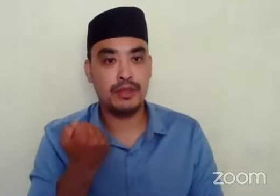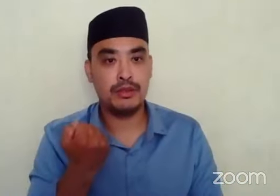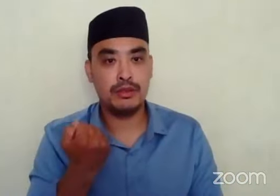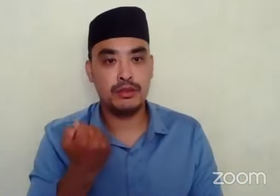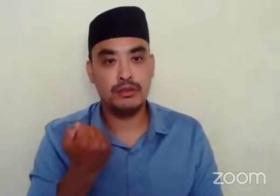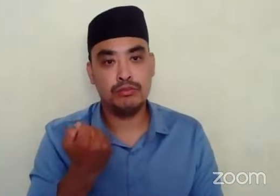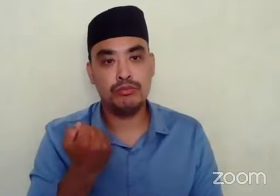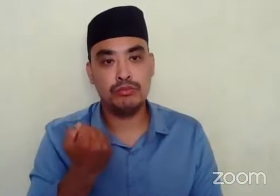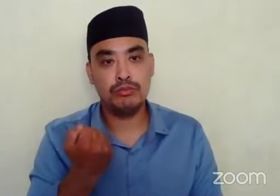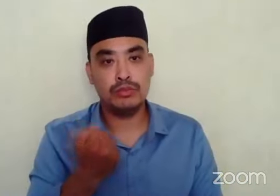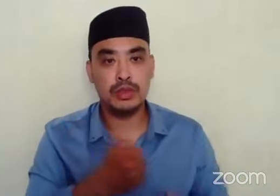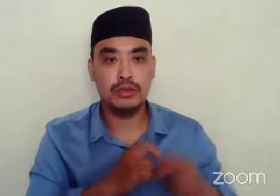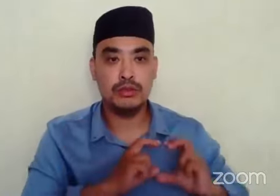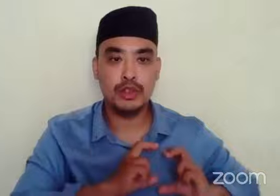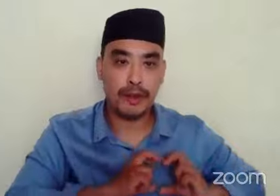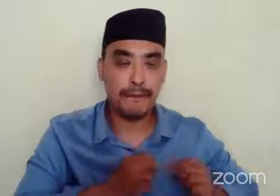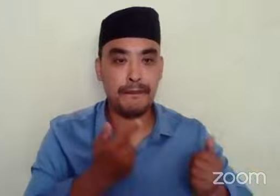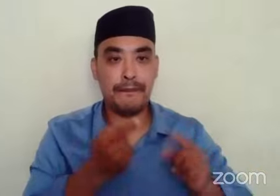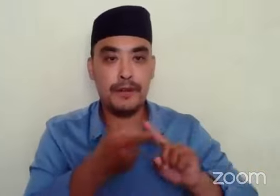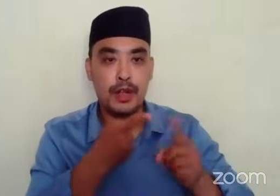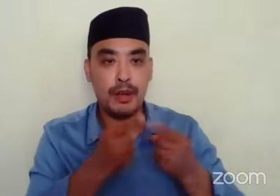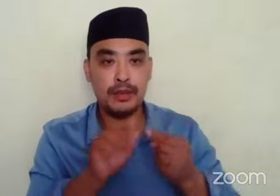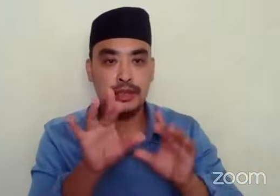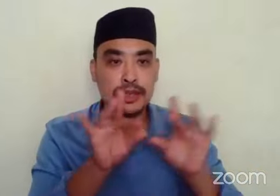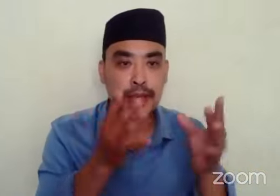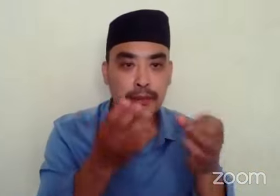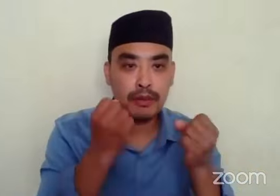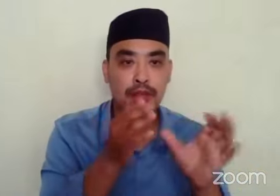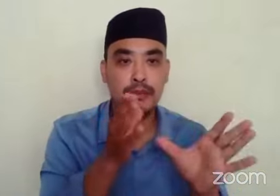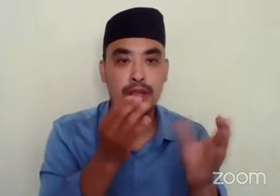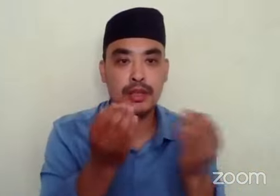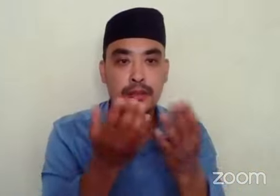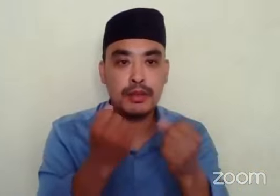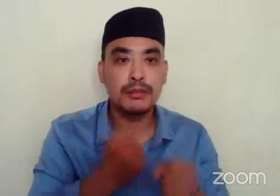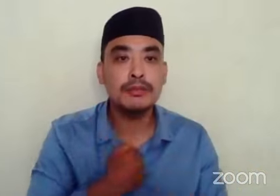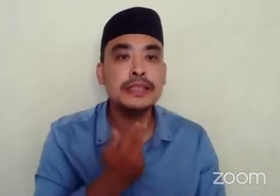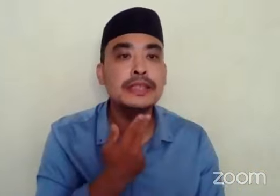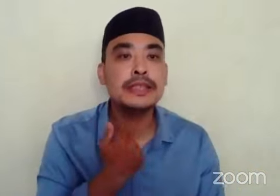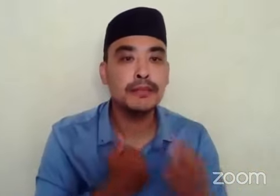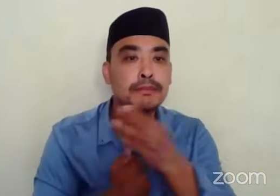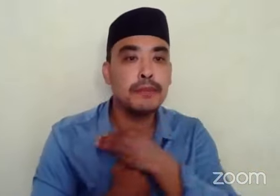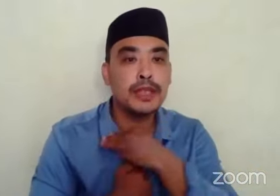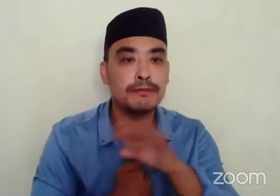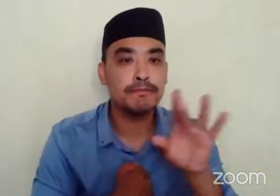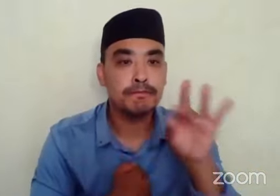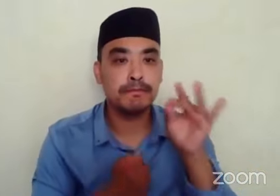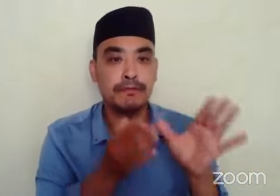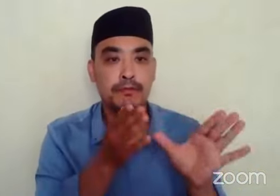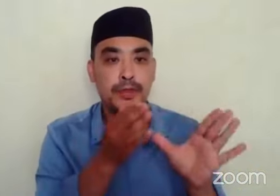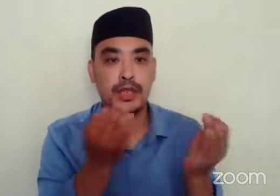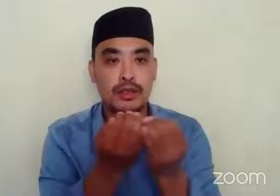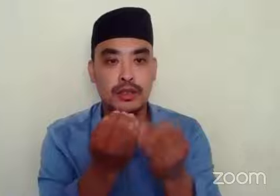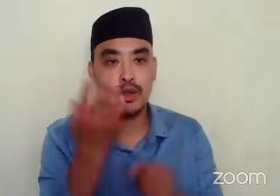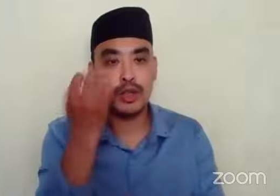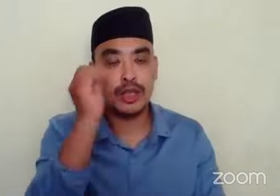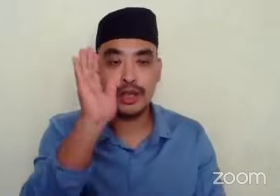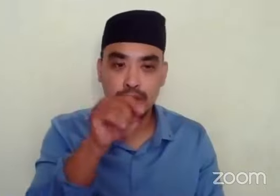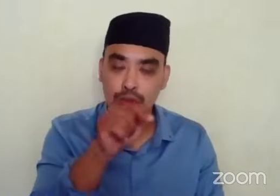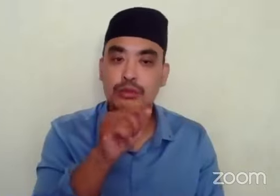आफ्नो प्रेमी प्रेमिका छान्न पाउने, विवाह गर्न पाउने, रोजेको व्यक्तिसँग विवाह गर्न पाउने अधिकारहरू दिएको छ, र हामीले